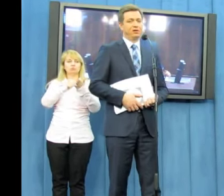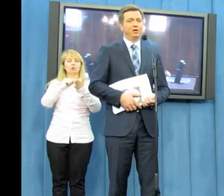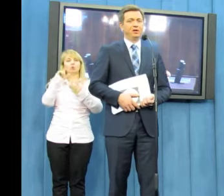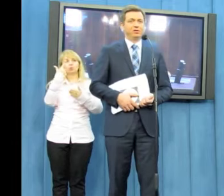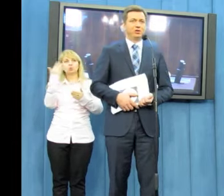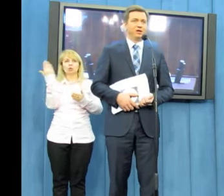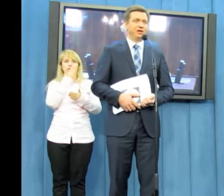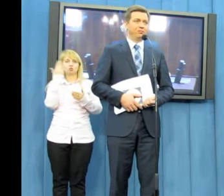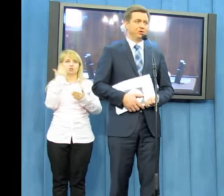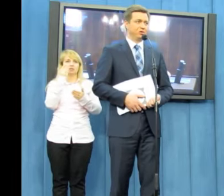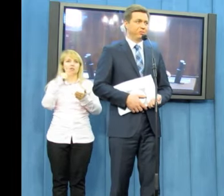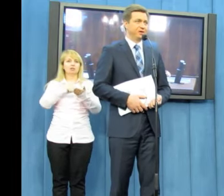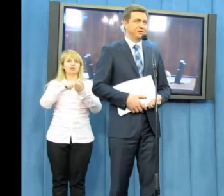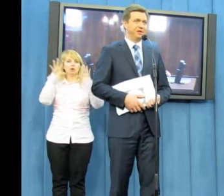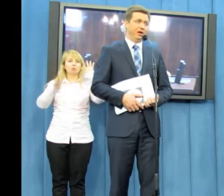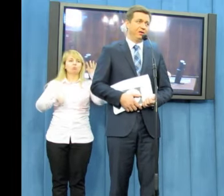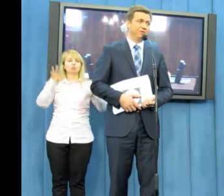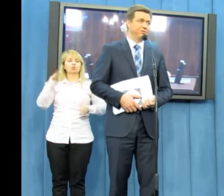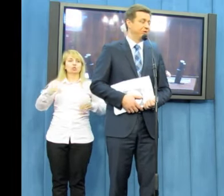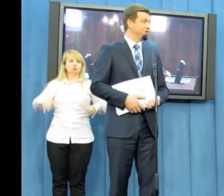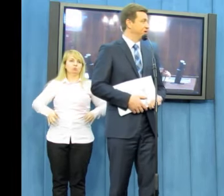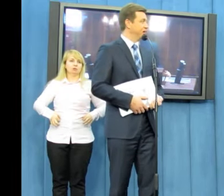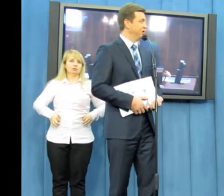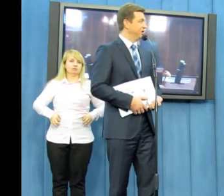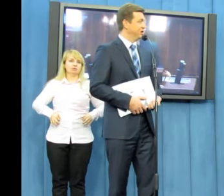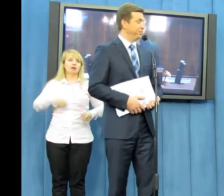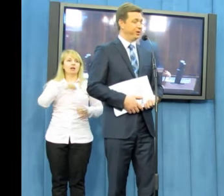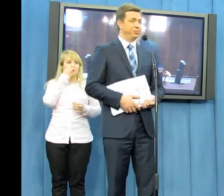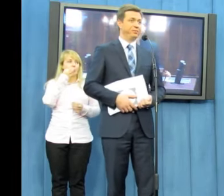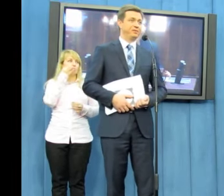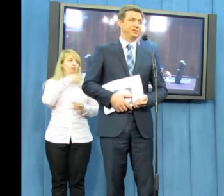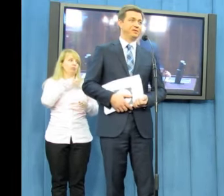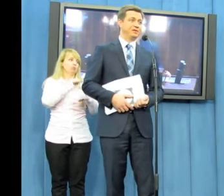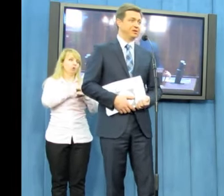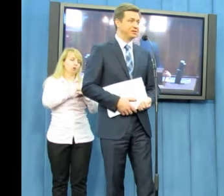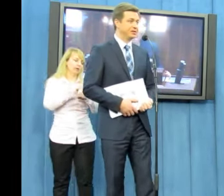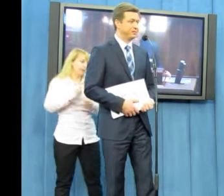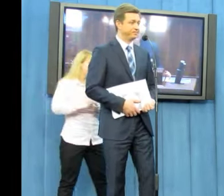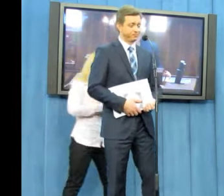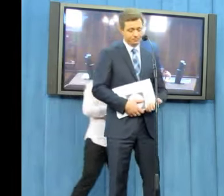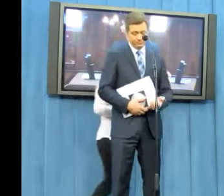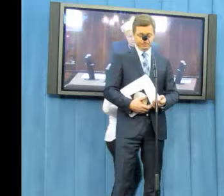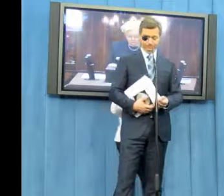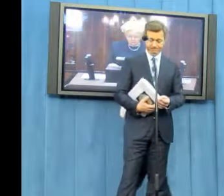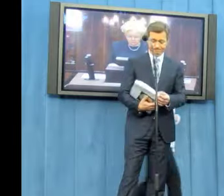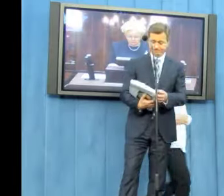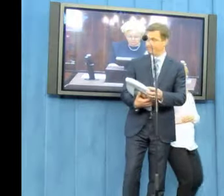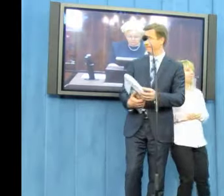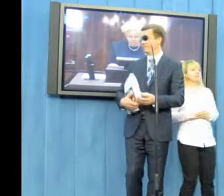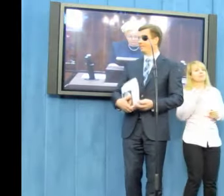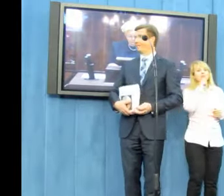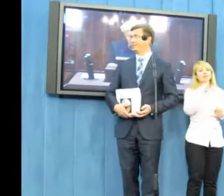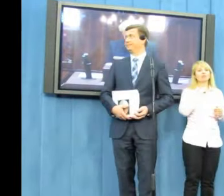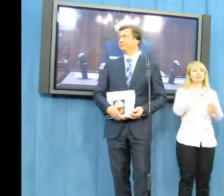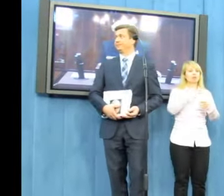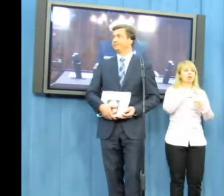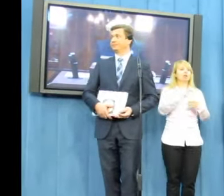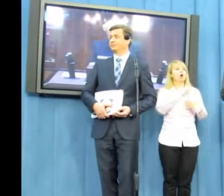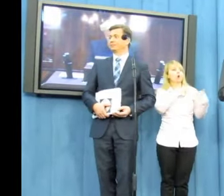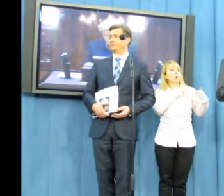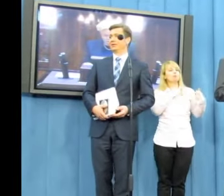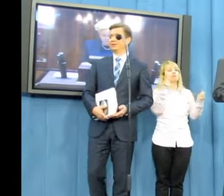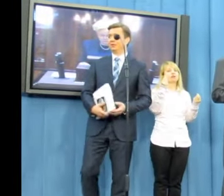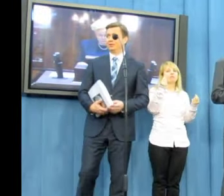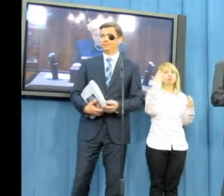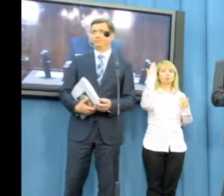drugiego czytania budżetu państwa. Ale o tym myślę, że najlepiej opowiem. Wczoraj podczas Komisji Finansów Publicznych pani